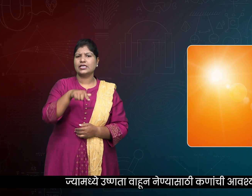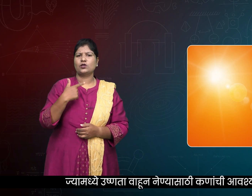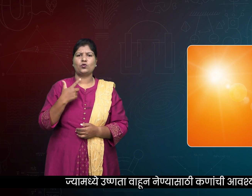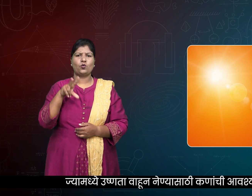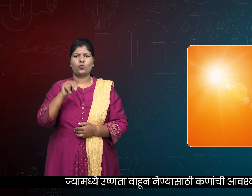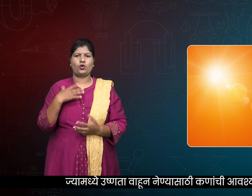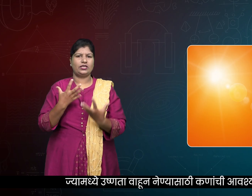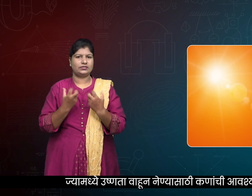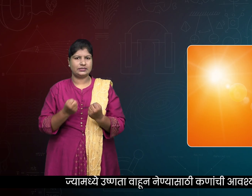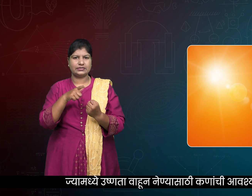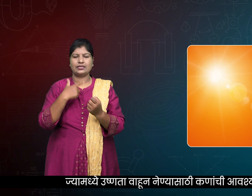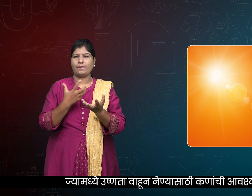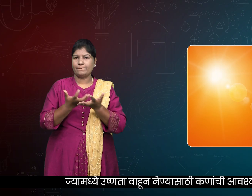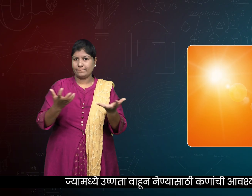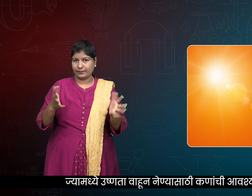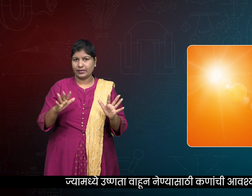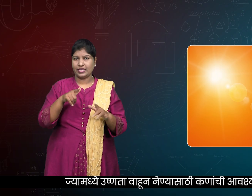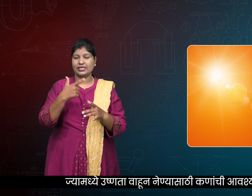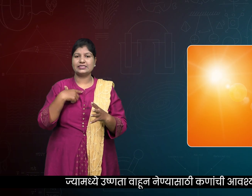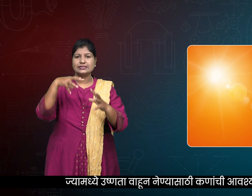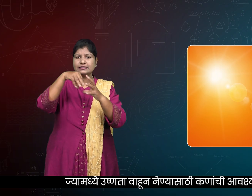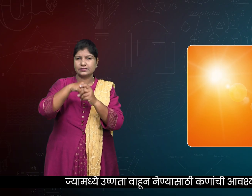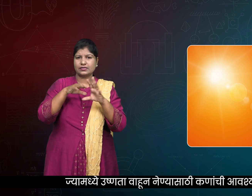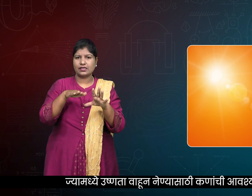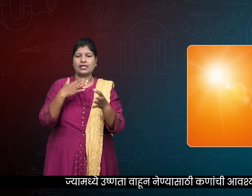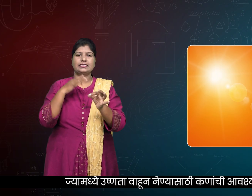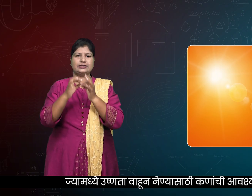ज्यामध्ये उष्णता वाहून नेण्यासाठी कणांची आवश्यकता नसते.